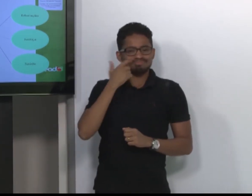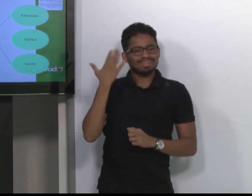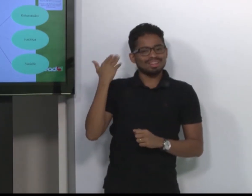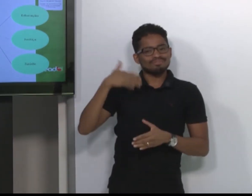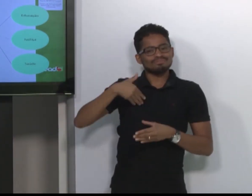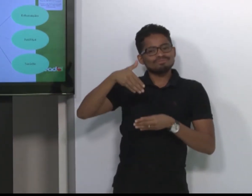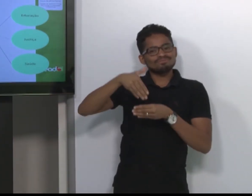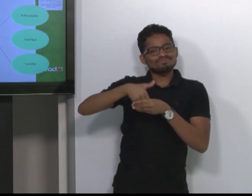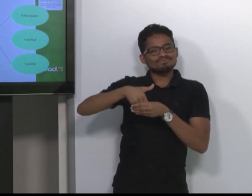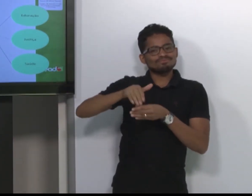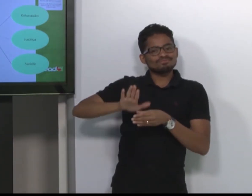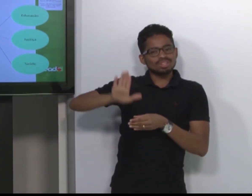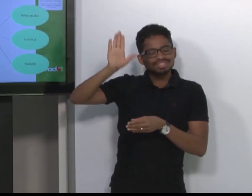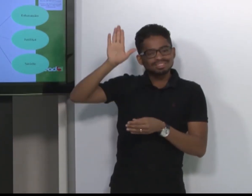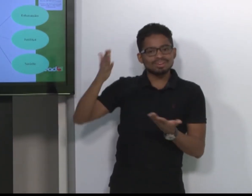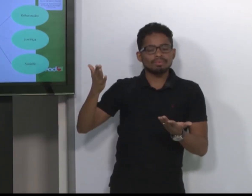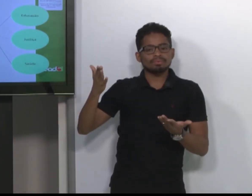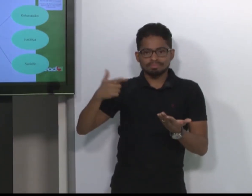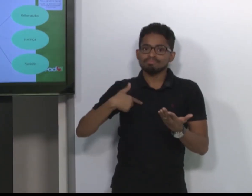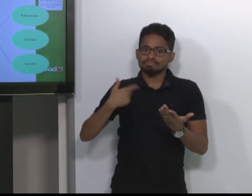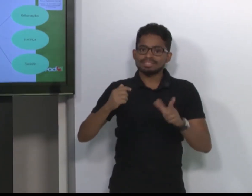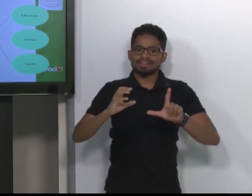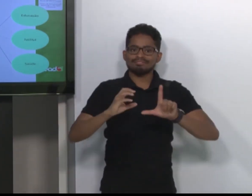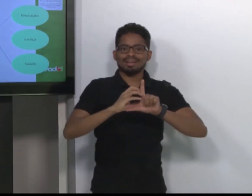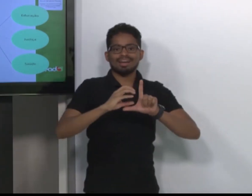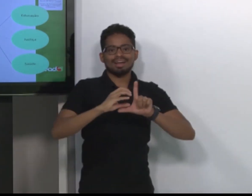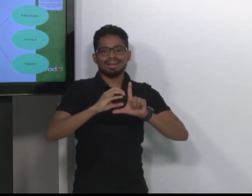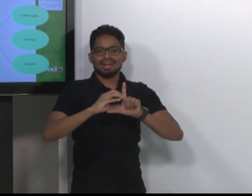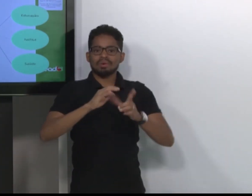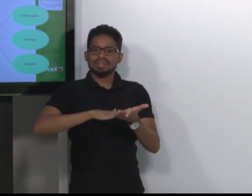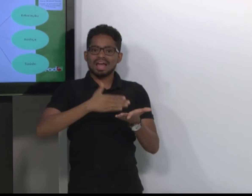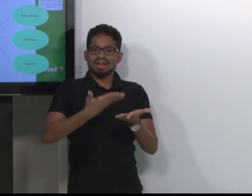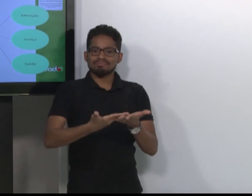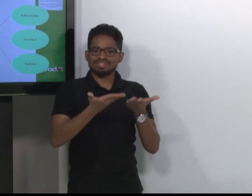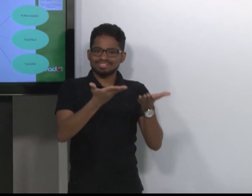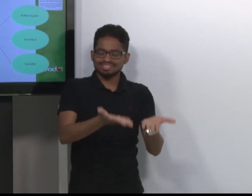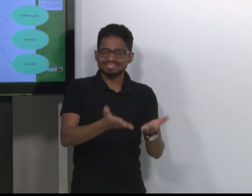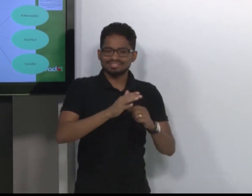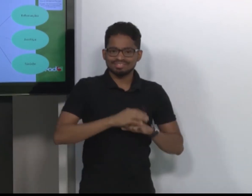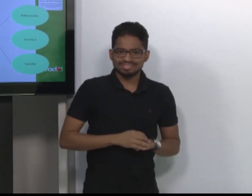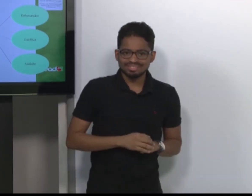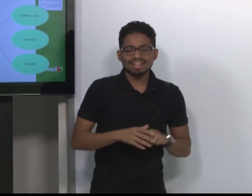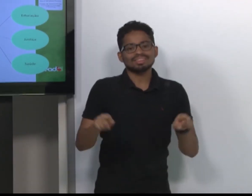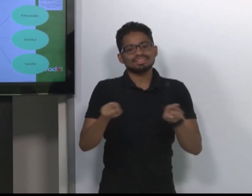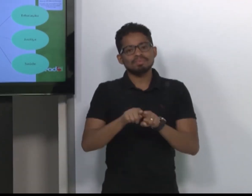foi as últimas eleições. Então, tinha a atuação do tradutor-intérprete.